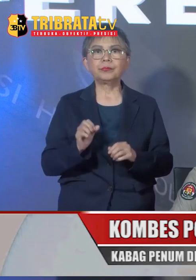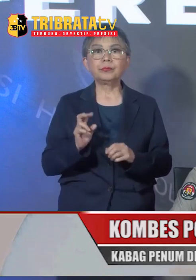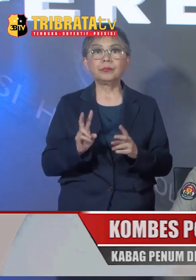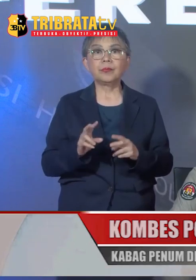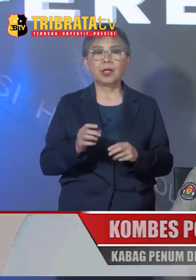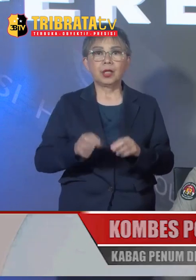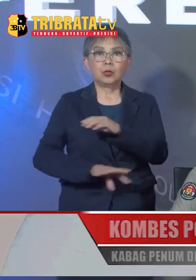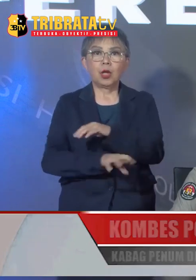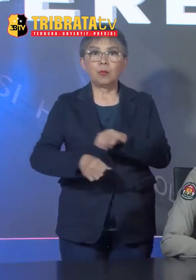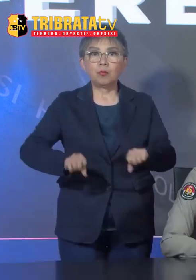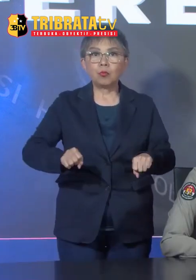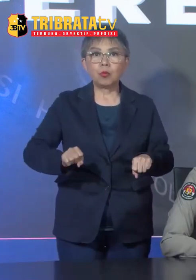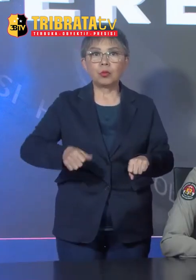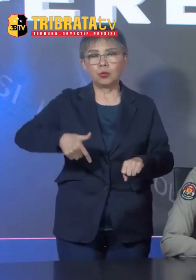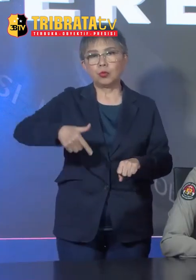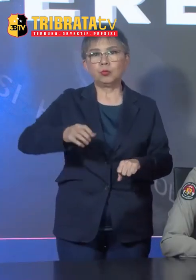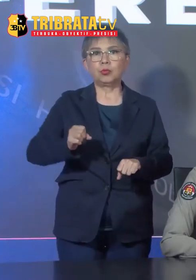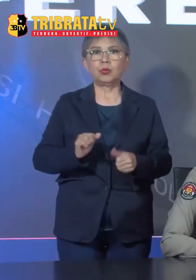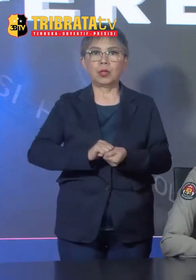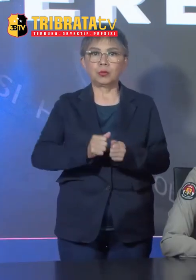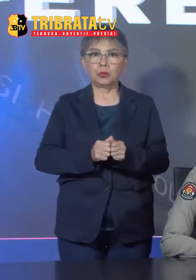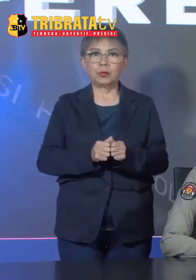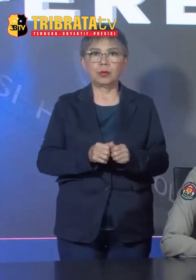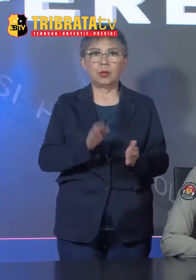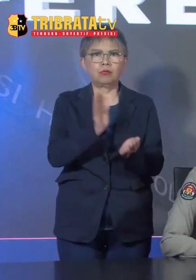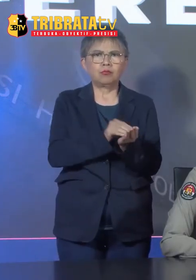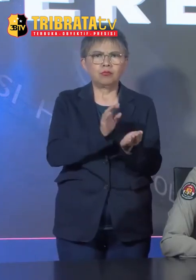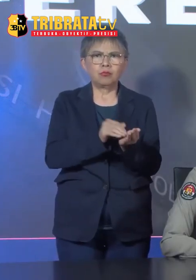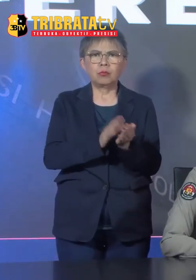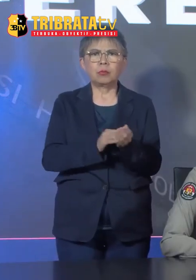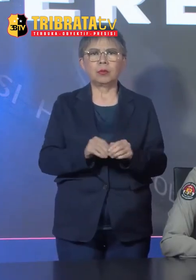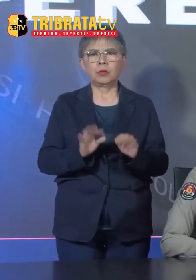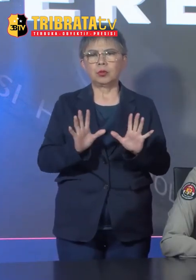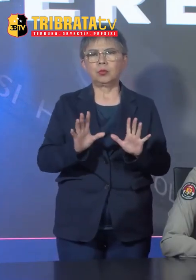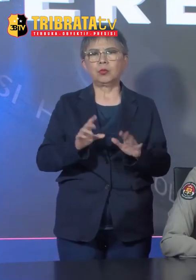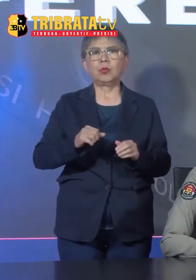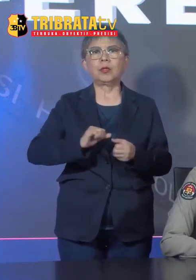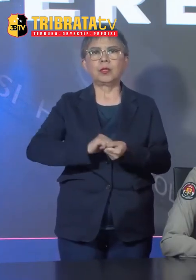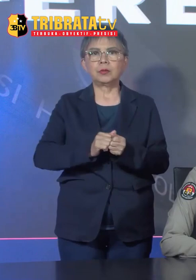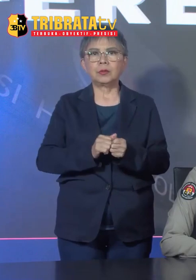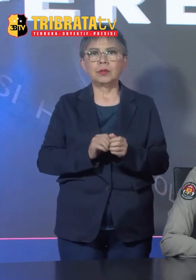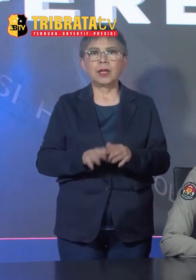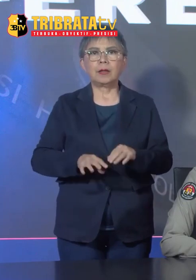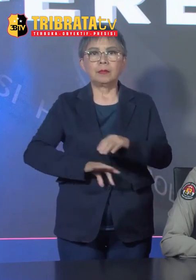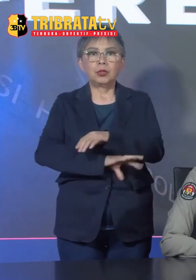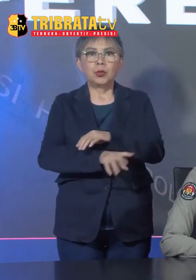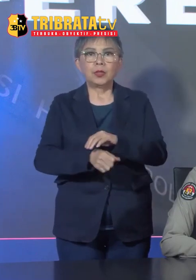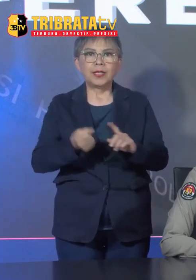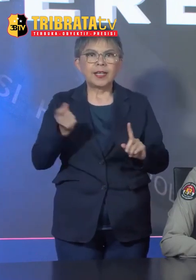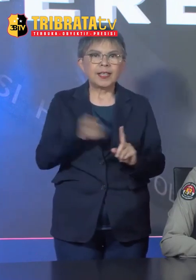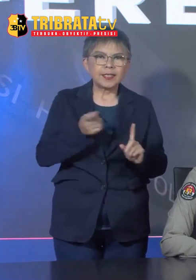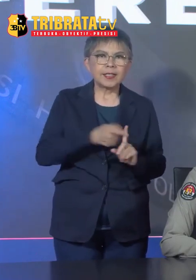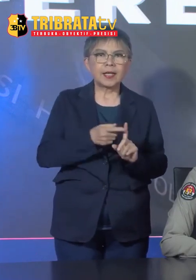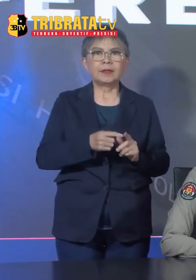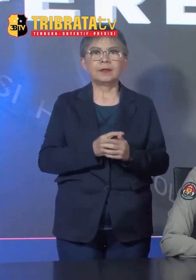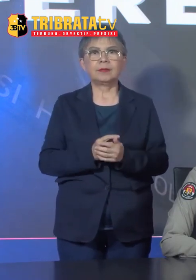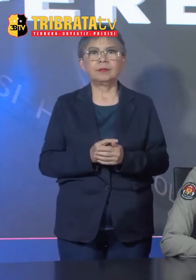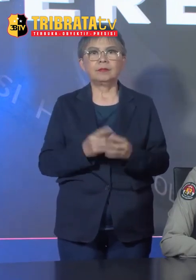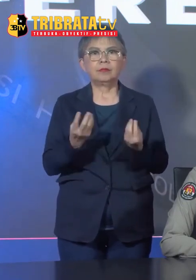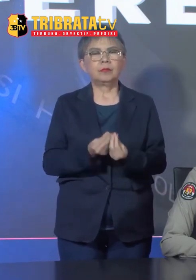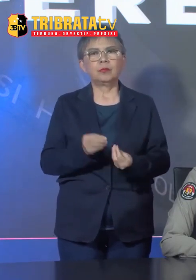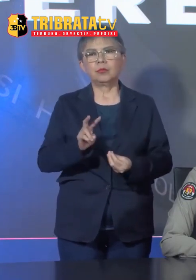curanmor sebanyak 70 kasus judi sebanyak 10 kasus dan pencurian dengan kekerasan